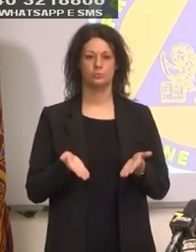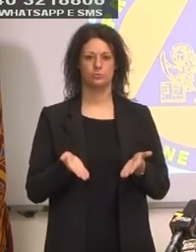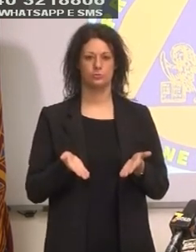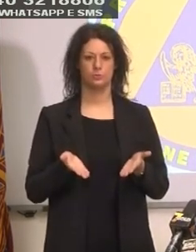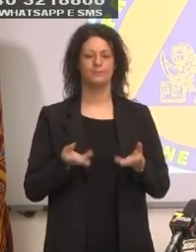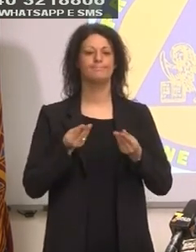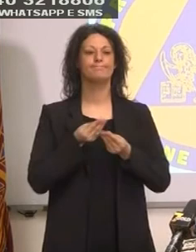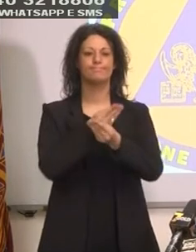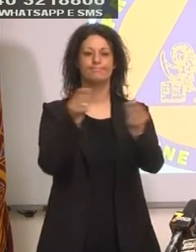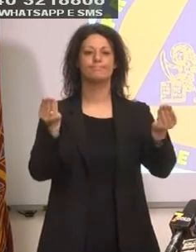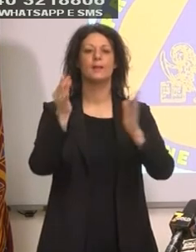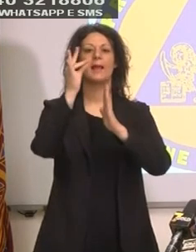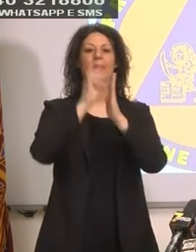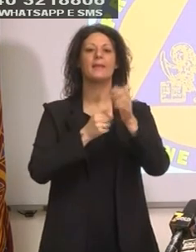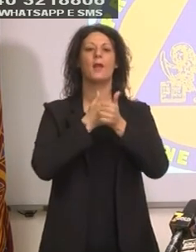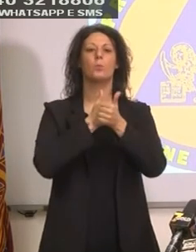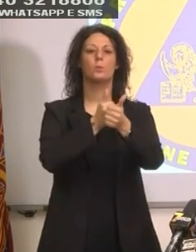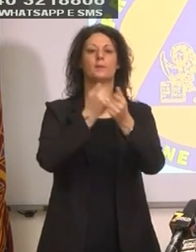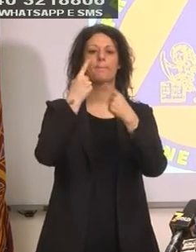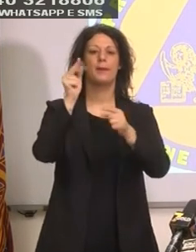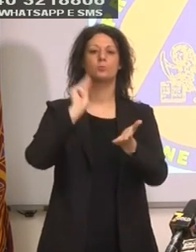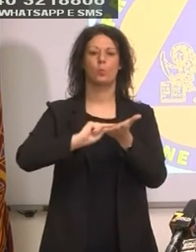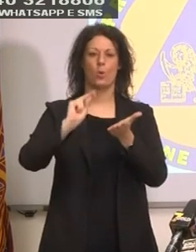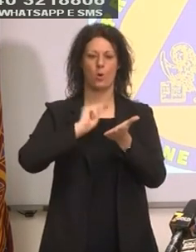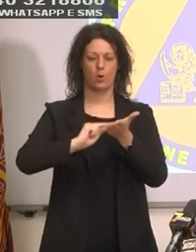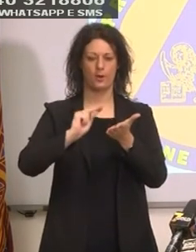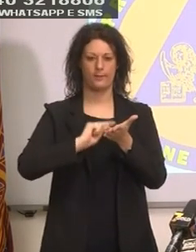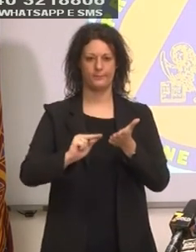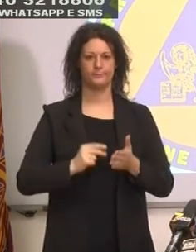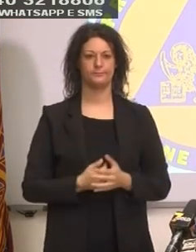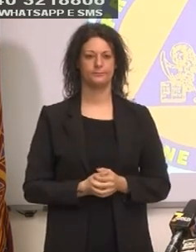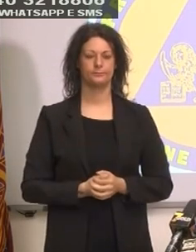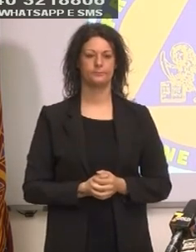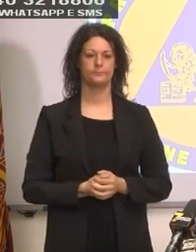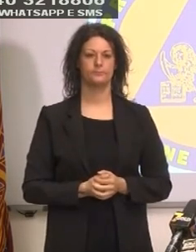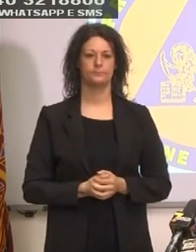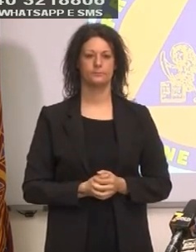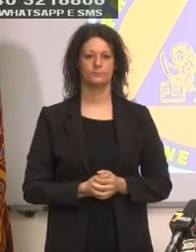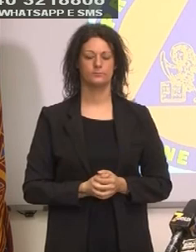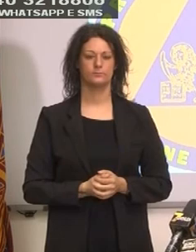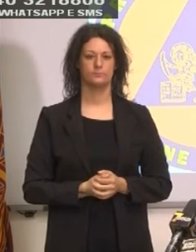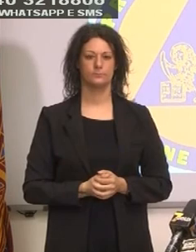qui, le linee guida delle scuole, poi vi diamo